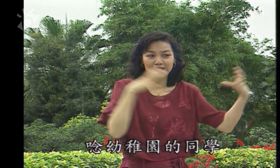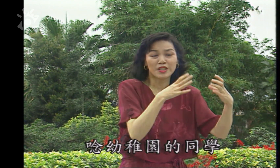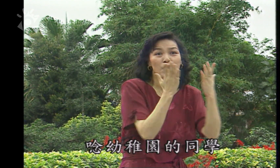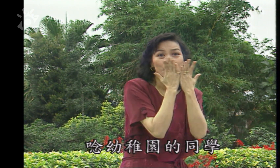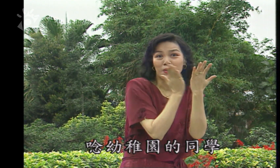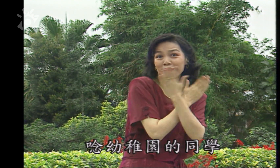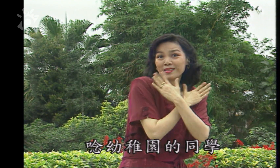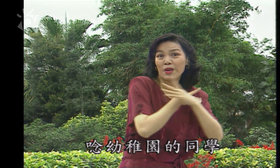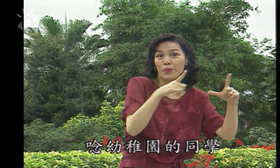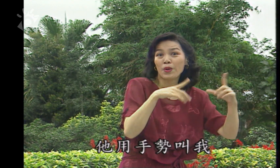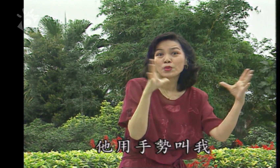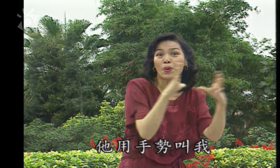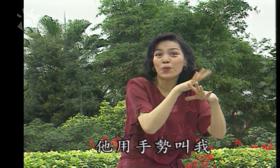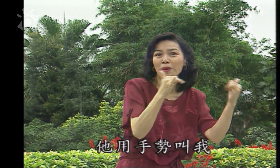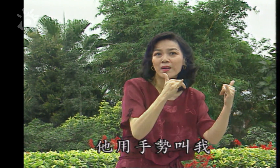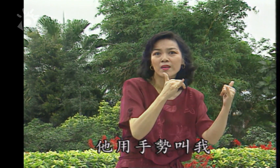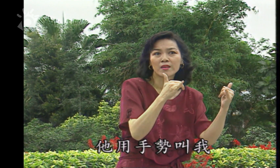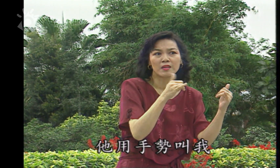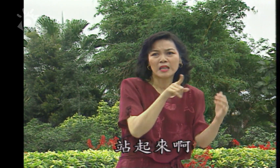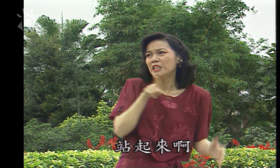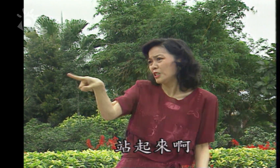的同学，他用手势叫我站起来啊。